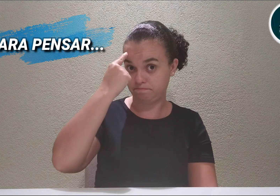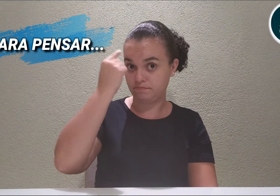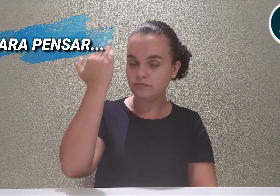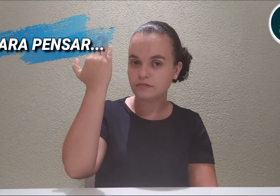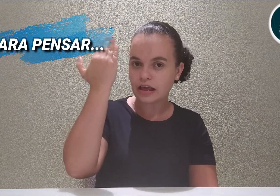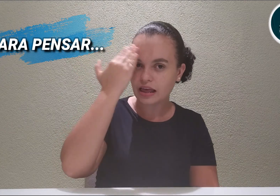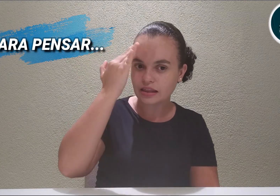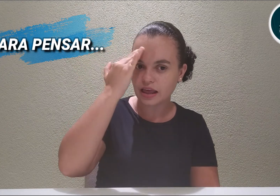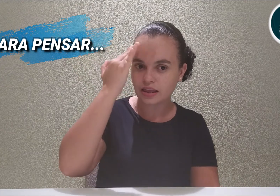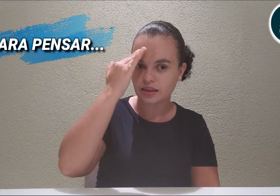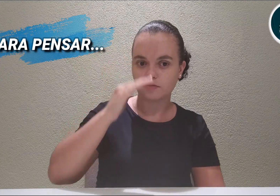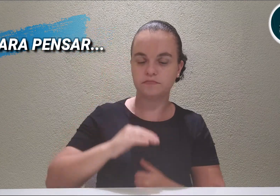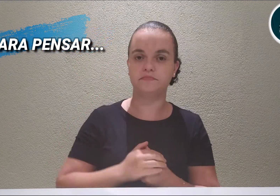Para pensar.